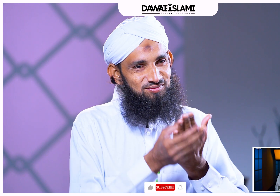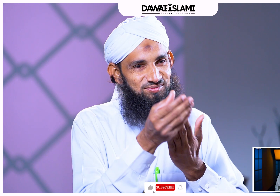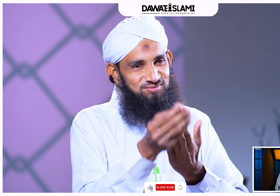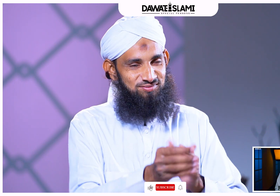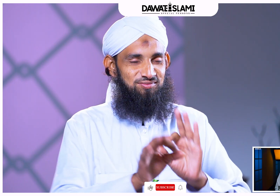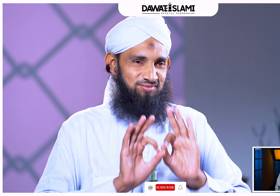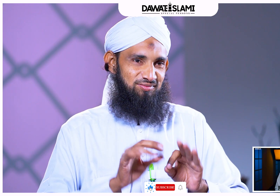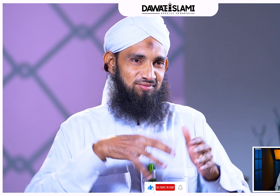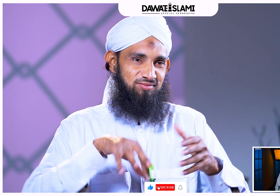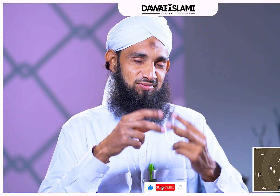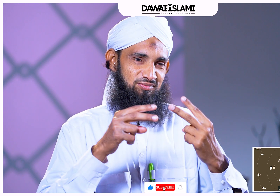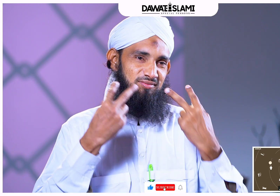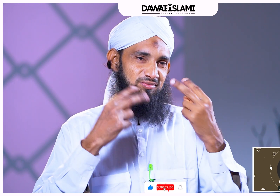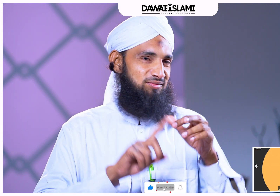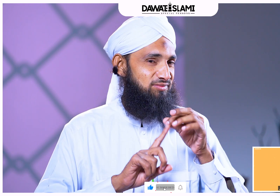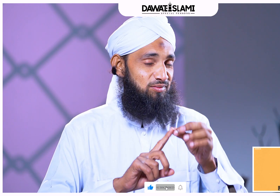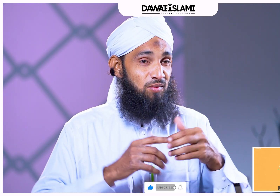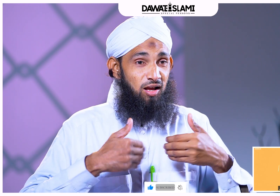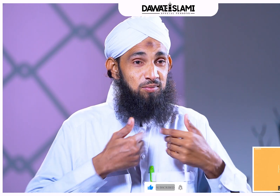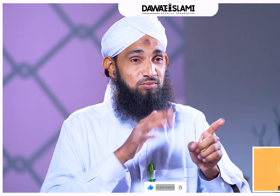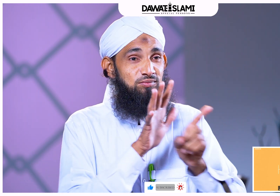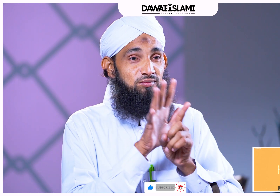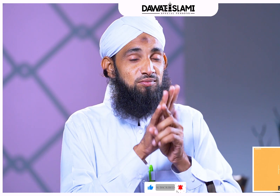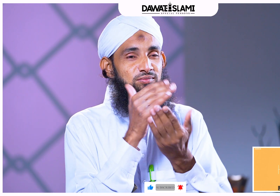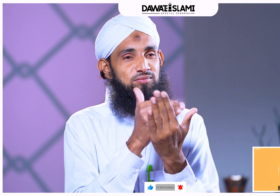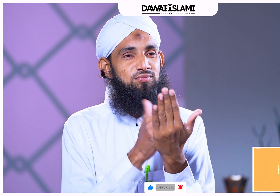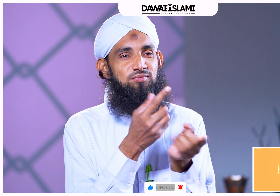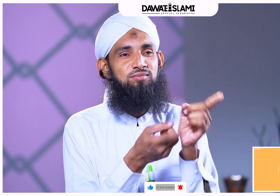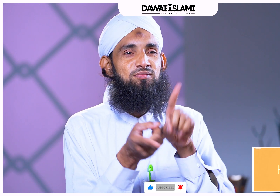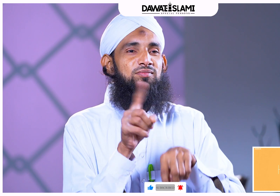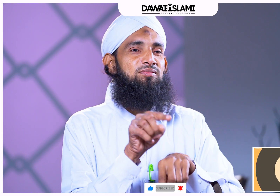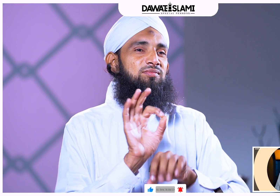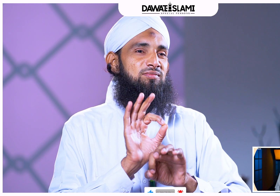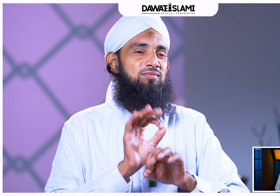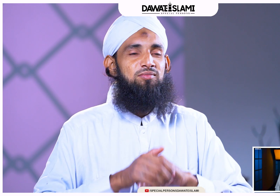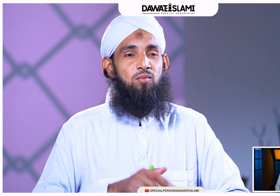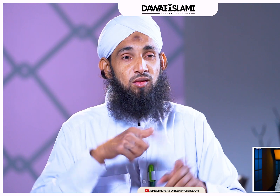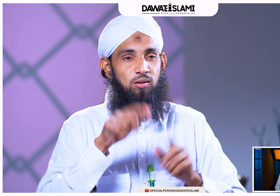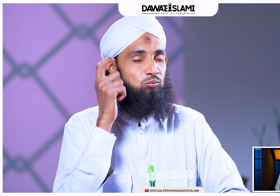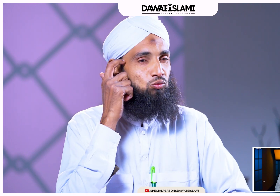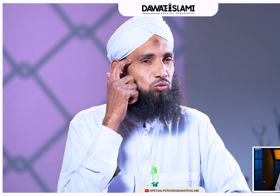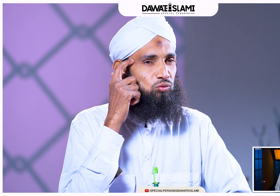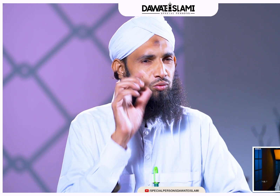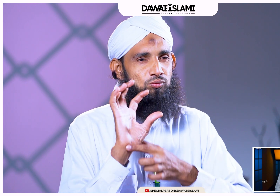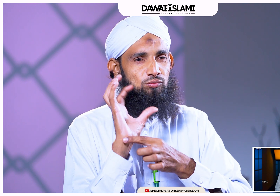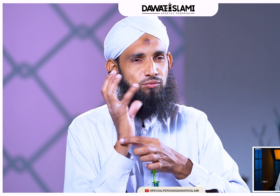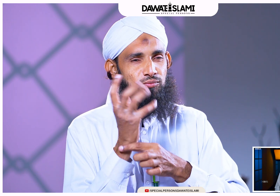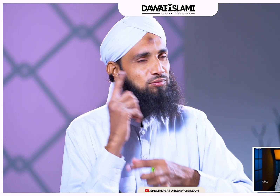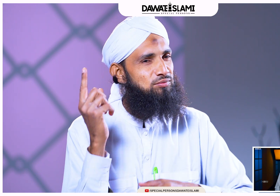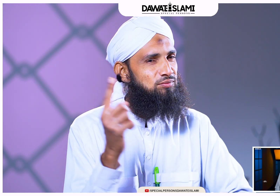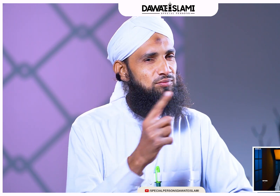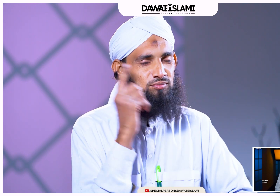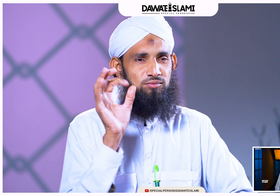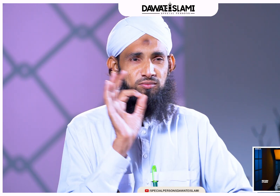ٹو ویڈیو میں ڈسکس کریں گے ہاؤ ٹو ریفارم ادرس، یعنی اصلاح کرنے کا طریقہ۔ غور کریں کہ اس دنیا میں ہر کام اور